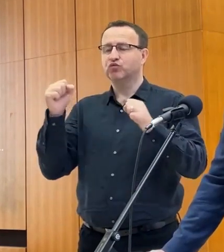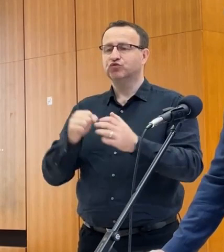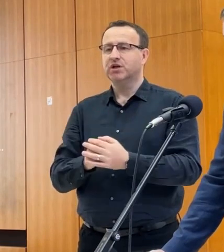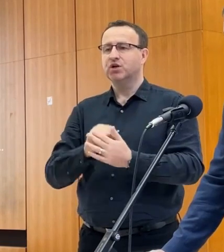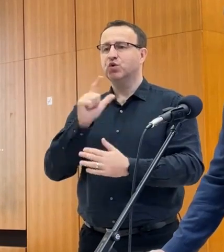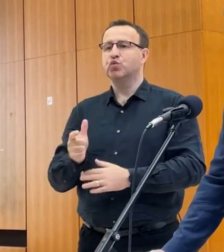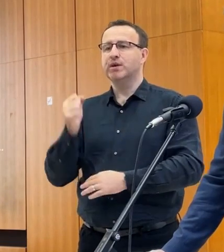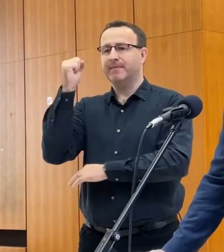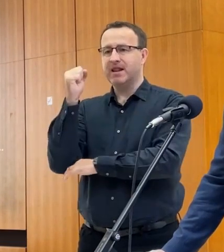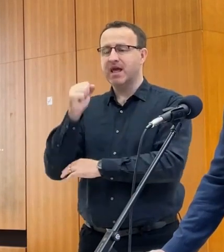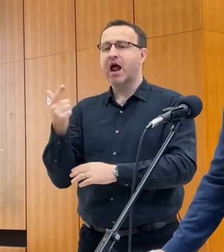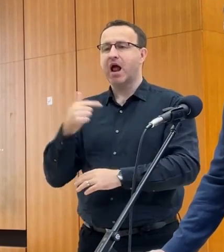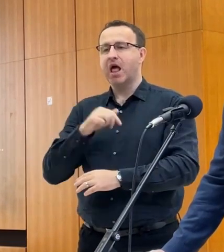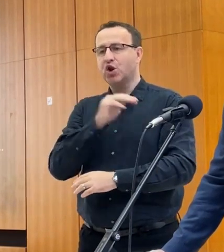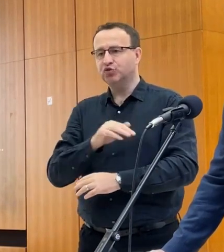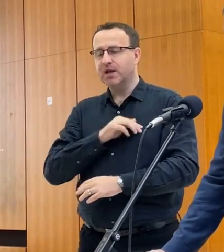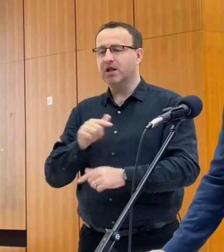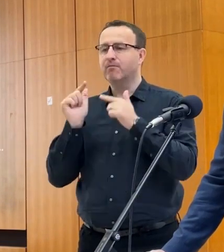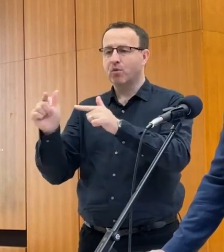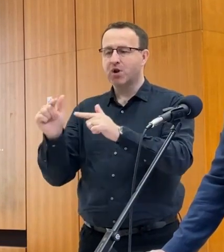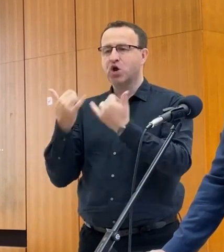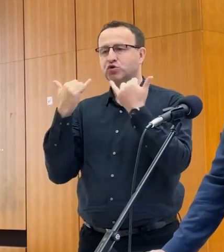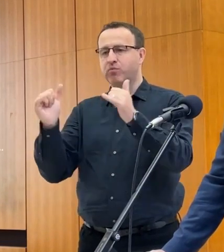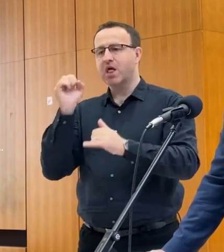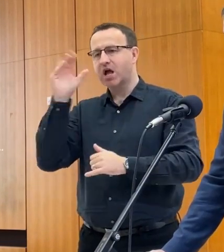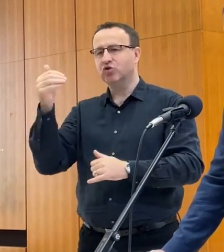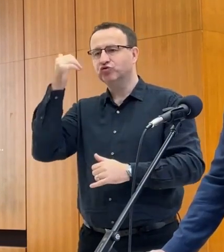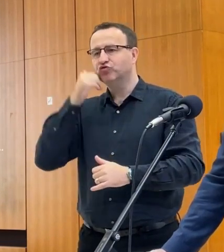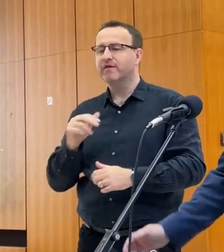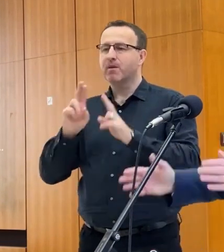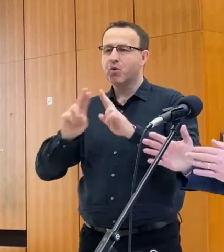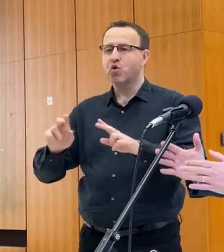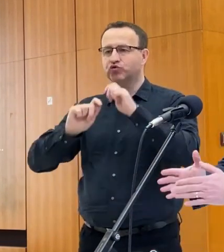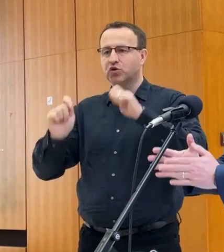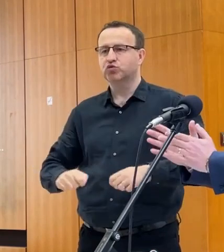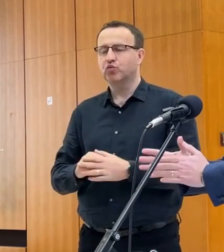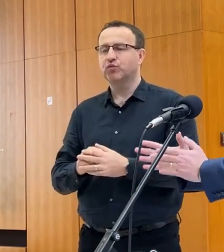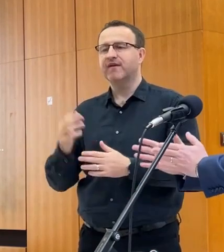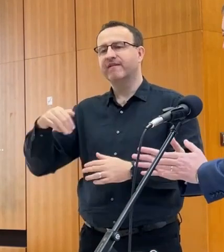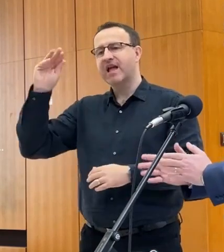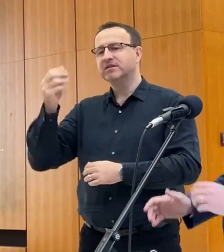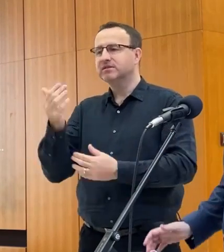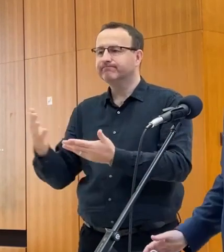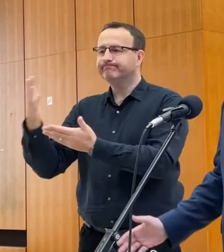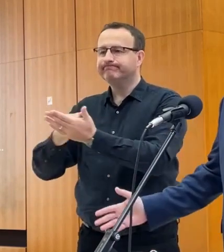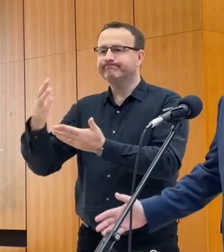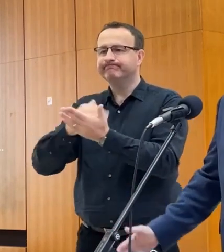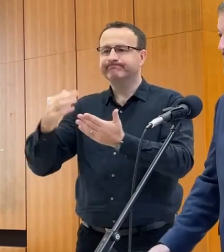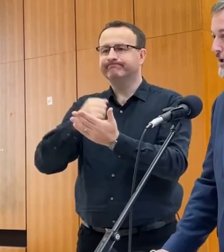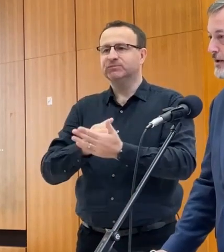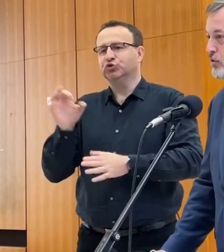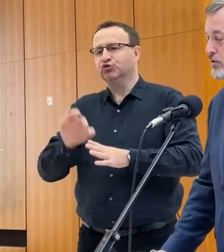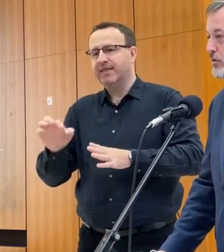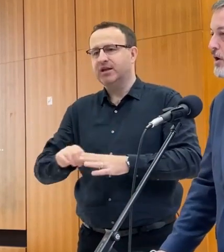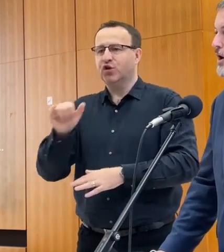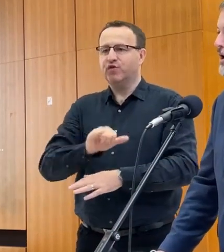ale rešpektujem to, podporujem slobodu každého človeka, aby sa mohol rozhodnúť viac zdrojovo, tak povediaci,